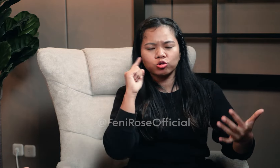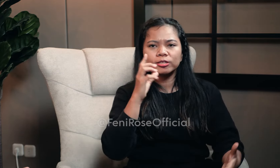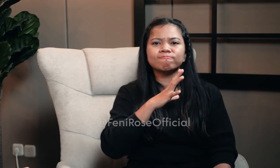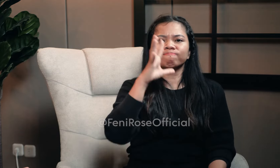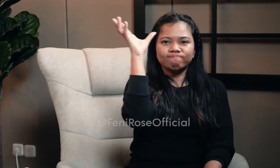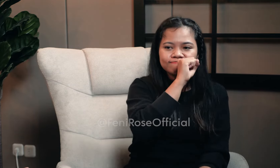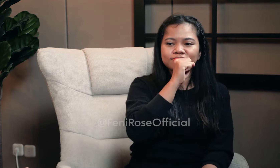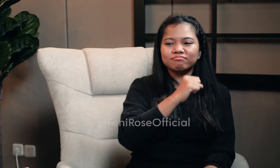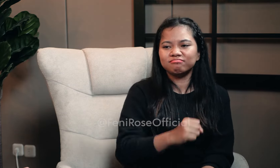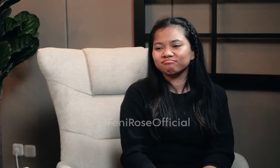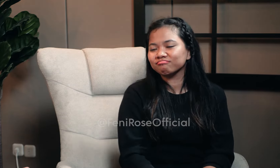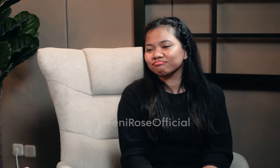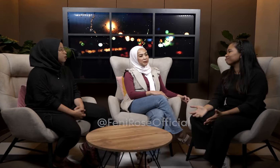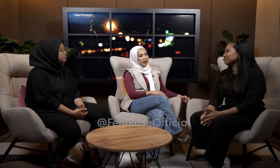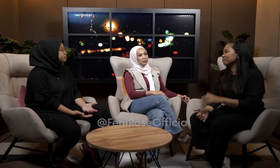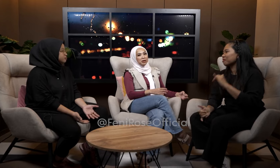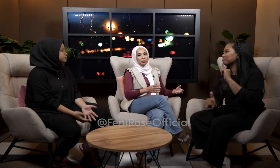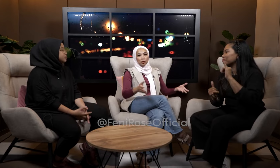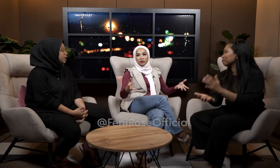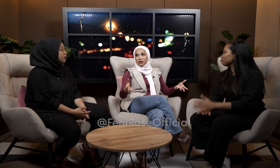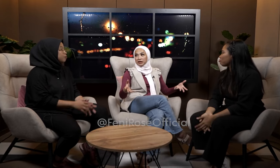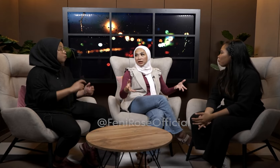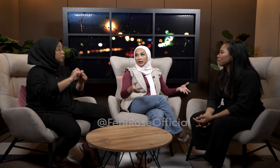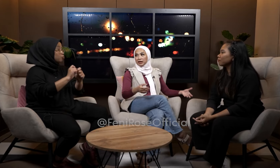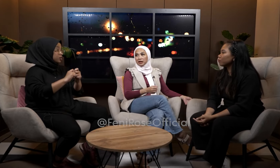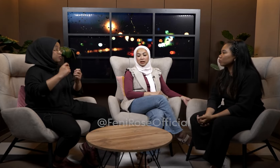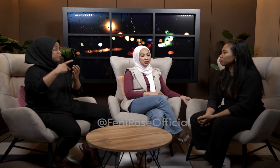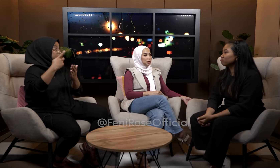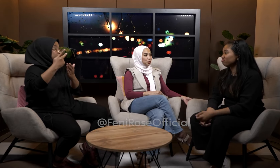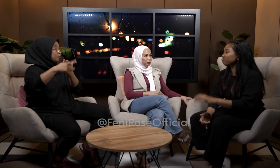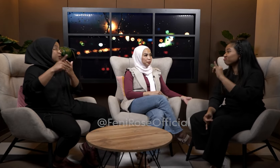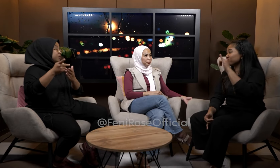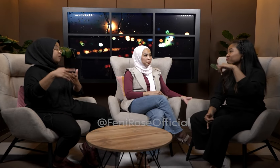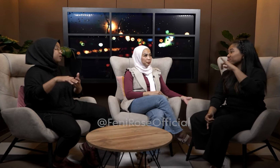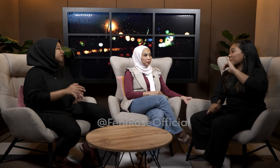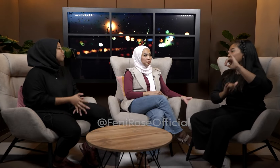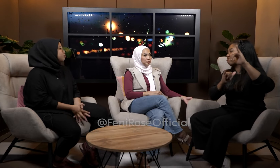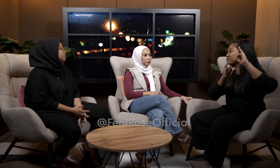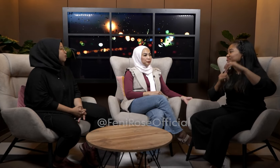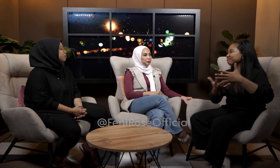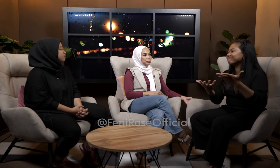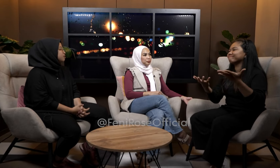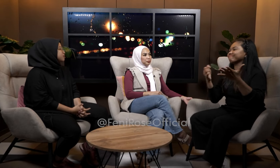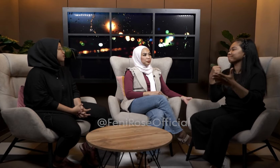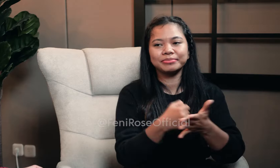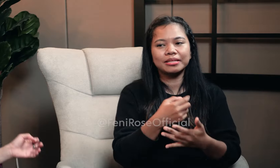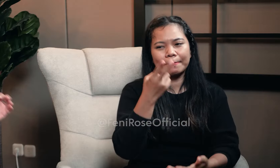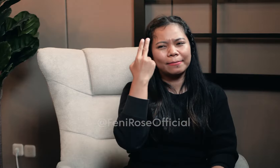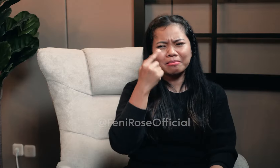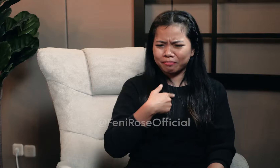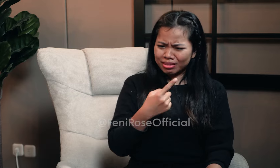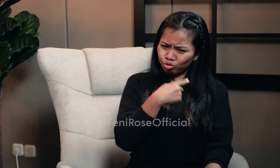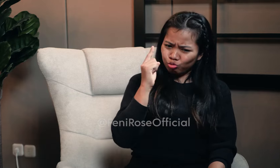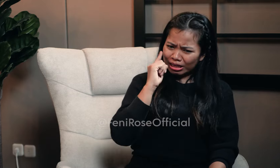Amerika berusaha untuk akhirnya bikin produksi sendiri lagi membuat di YouTube program ya Iya betul sama Indonesia dan Amerika tuh